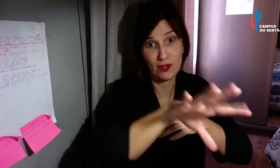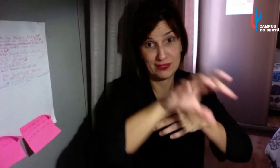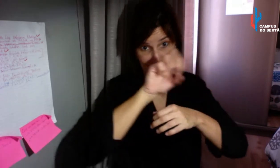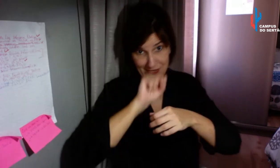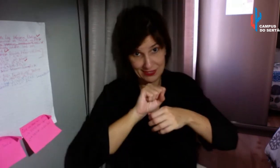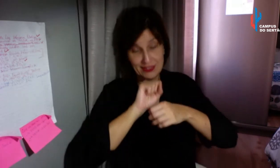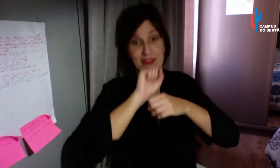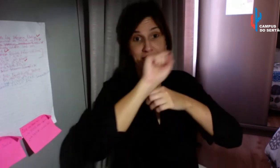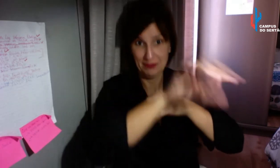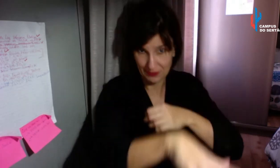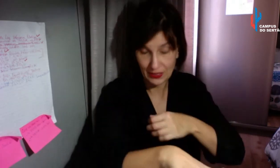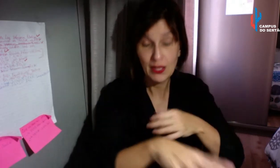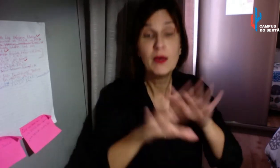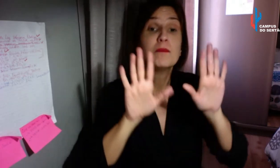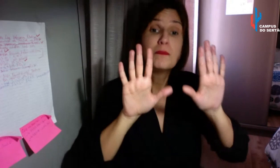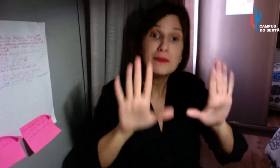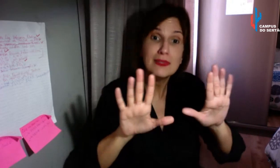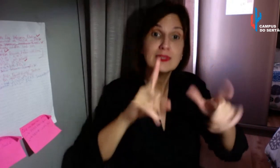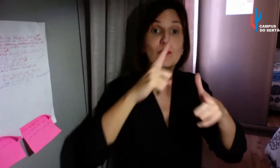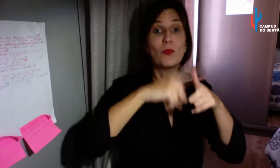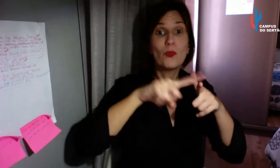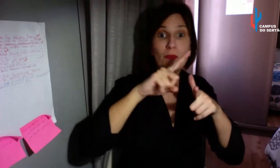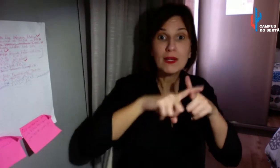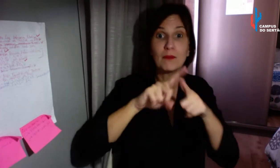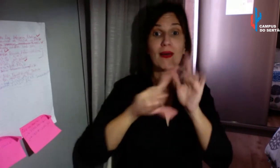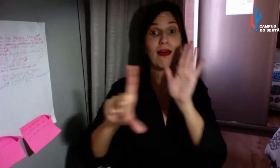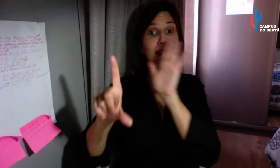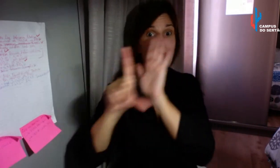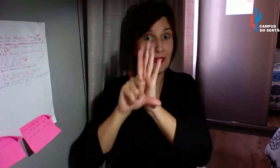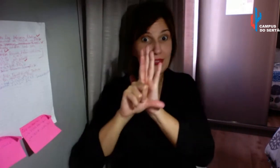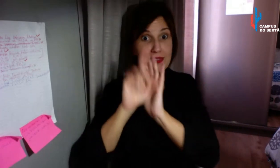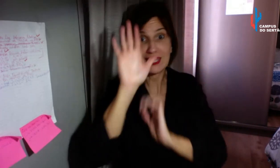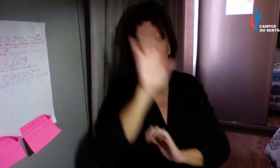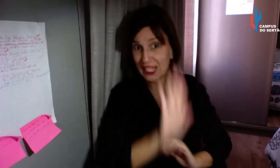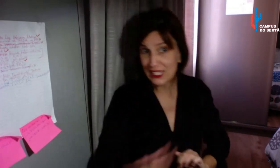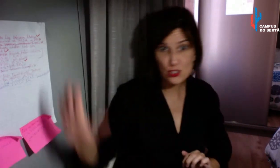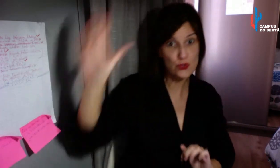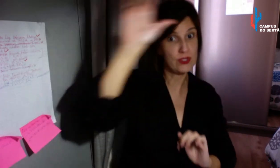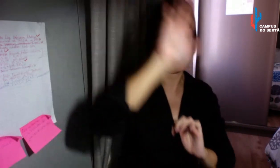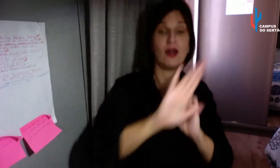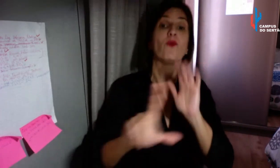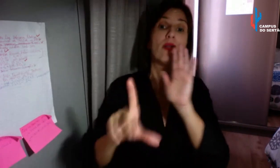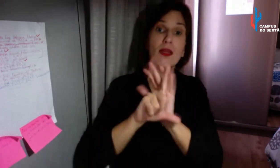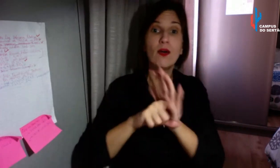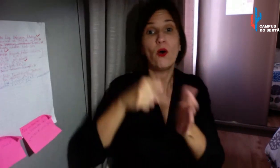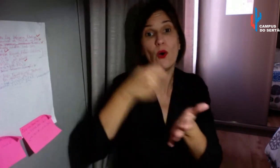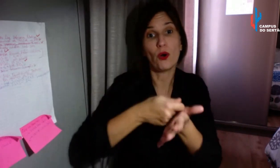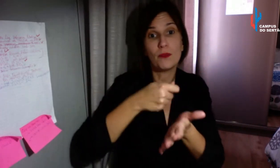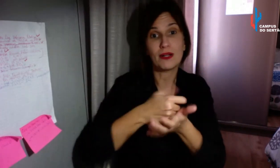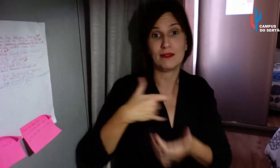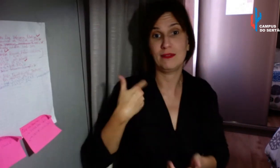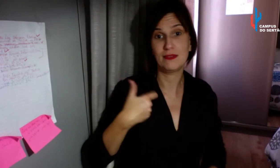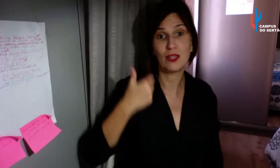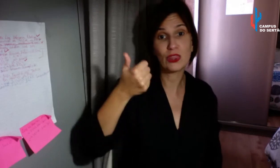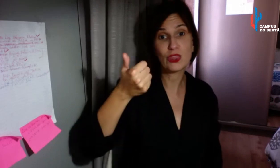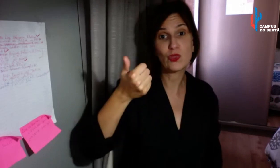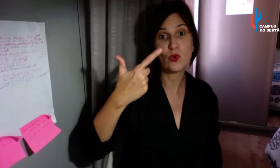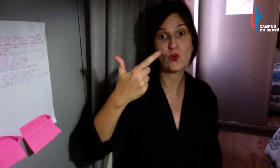do deslocamento desses alunos para outras cidades próximas que tenham o